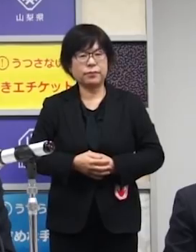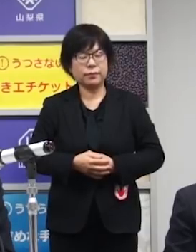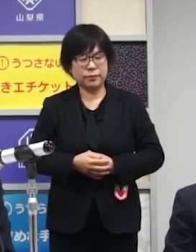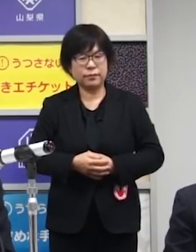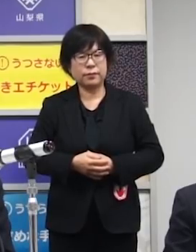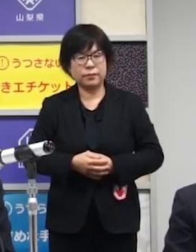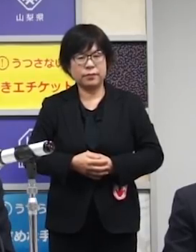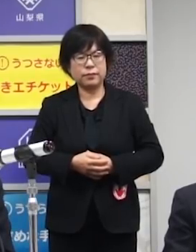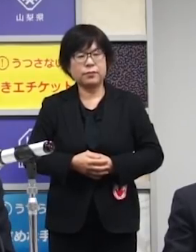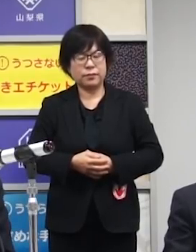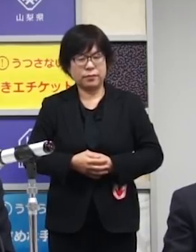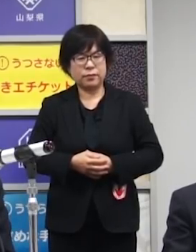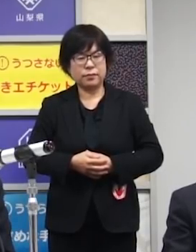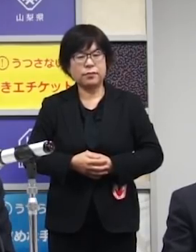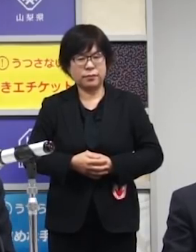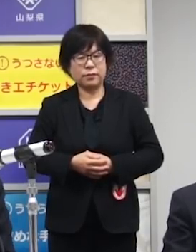も、